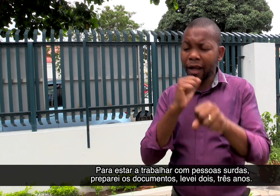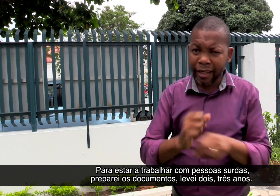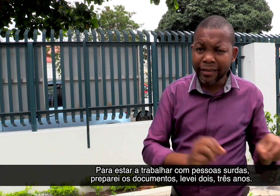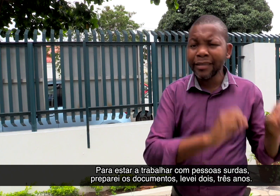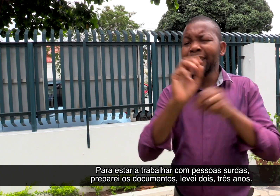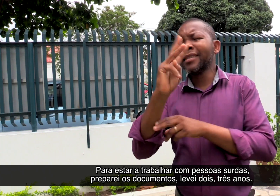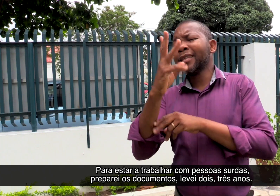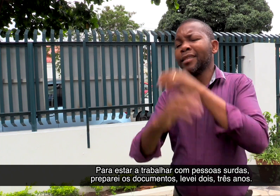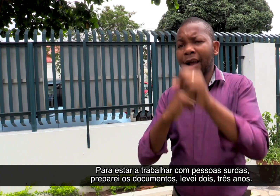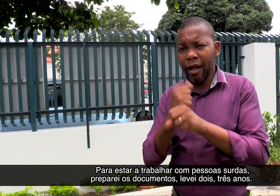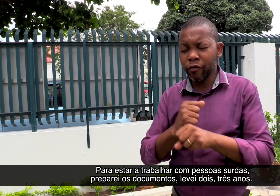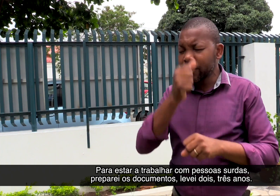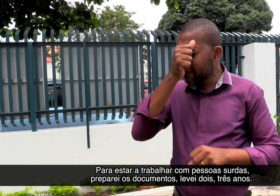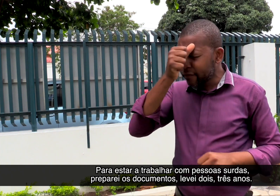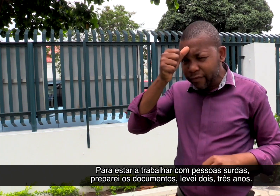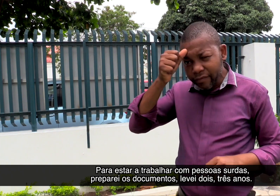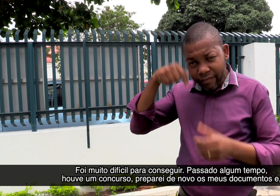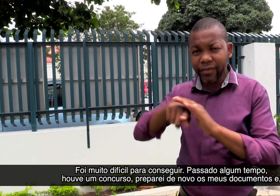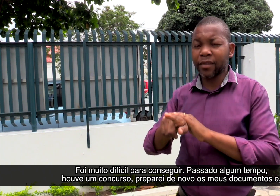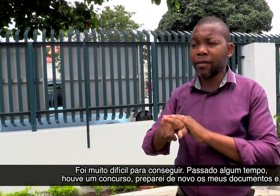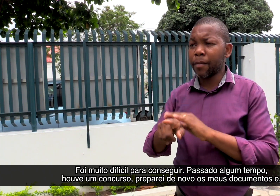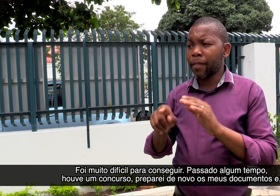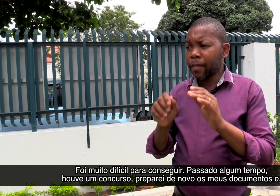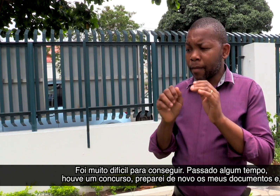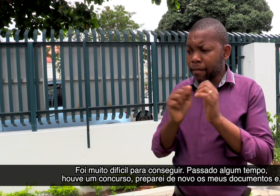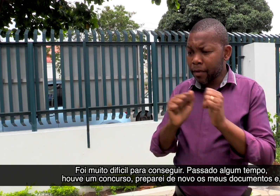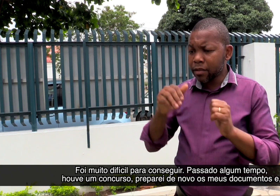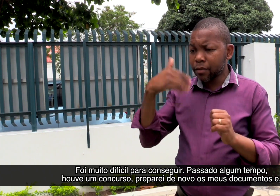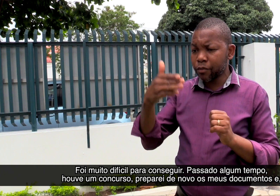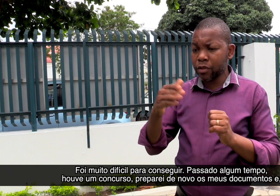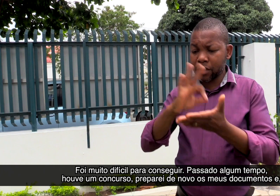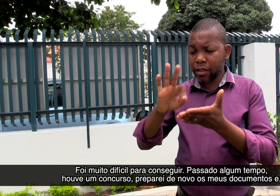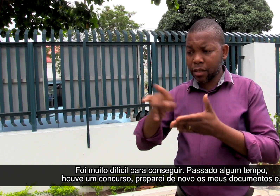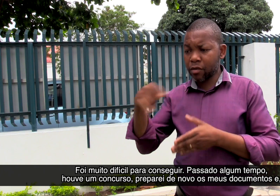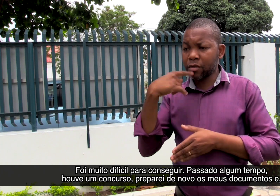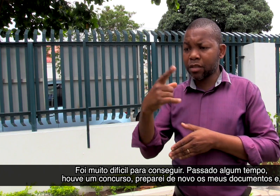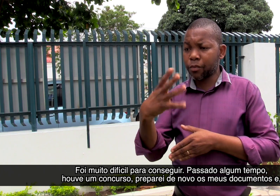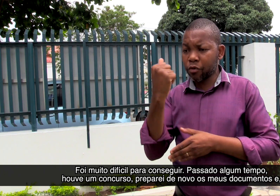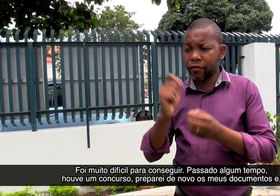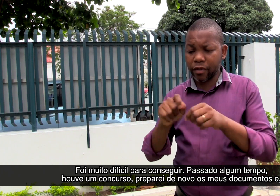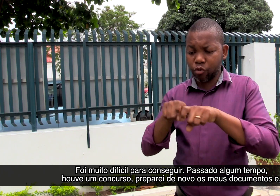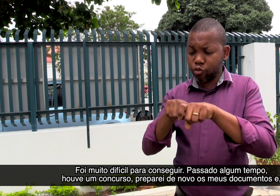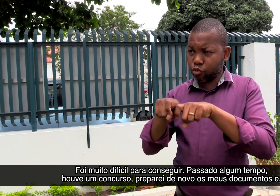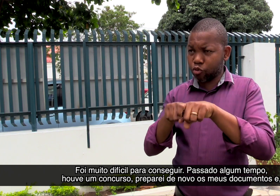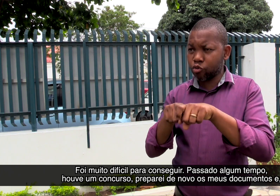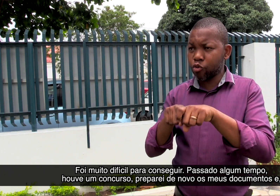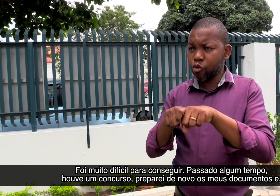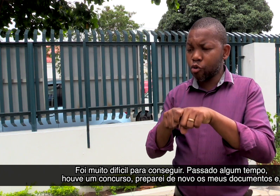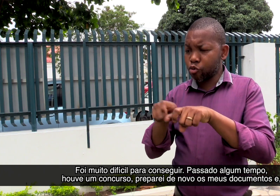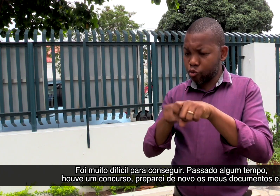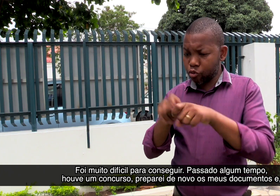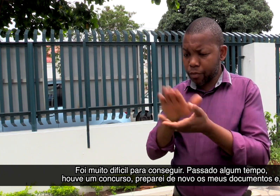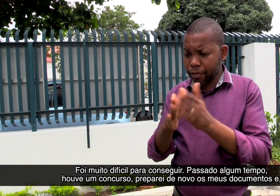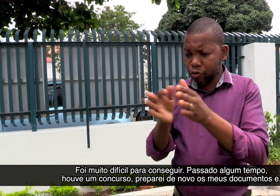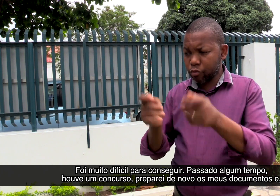ano, 2 anos, 3 anos. Foi muito difícil para conseguir. Passando o tempo, houve